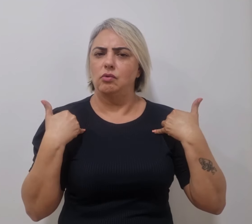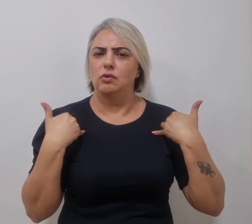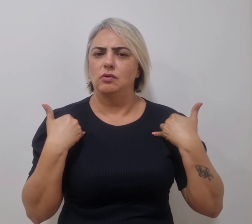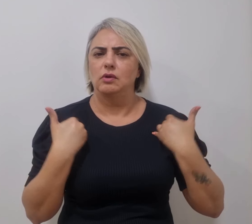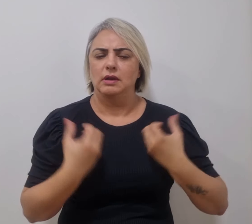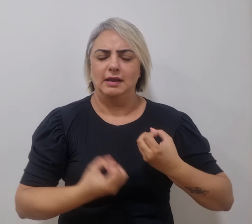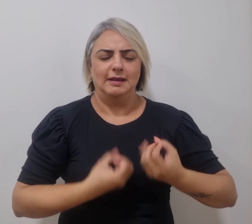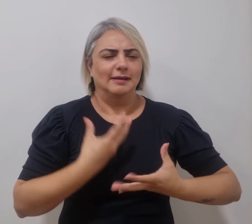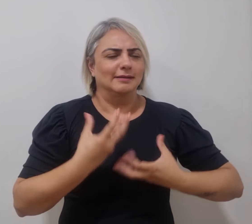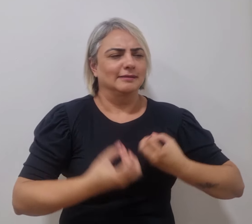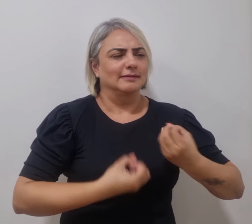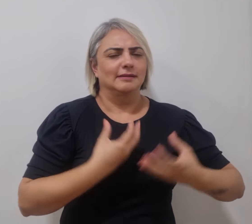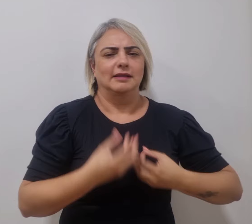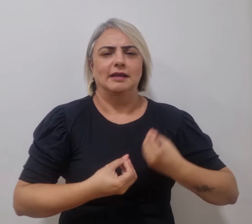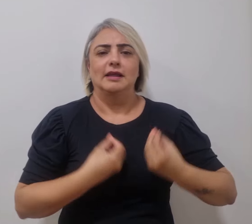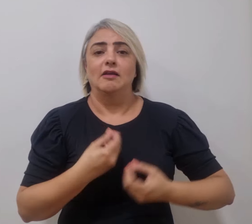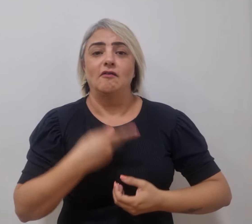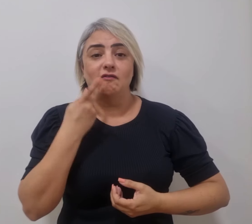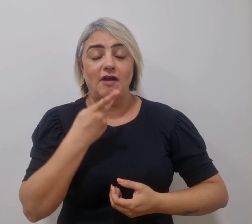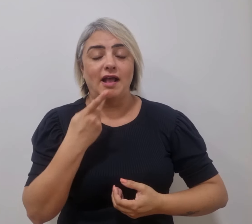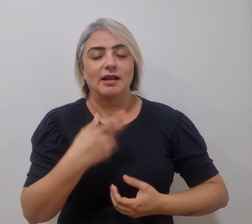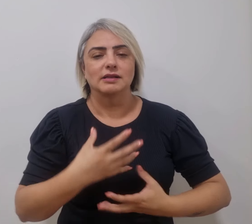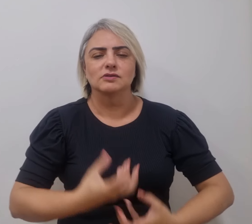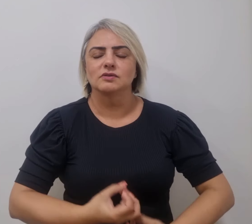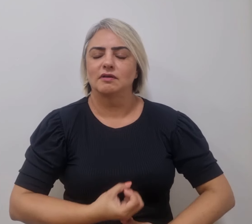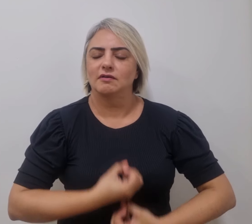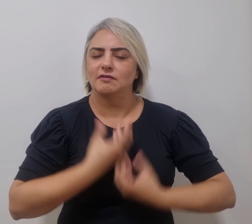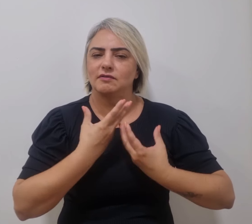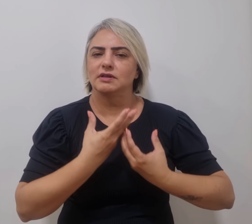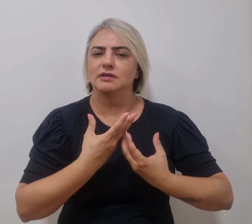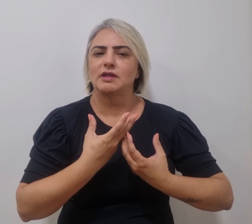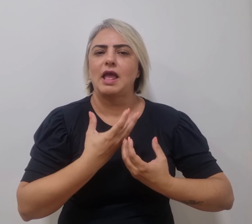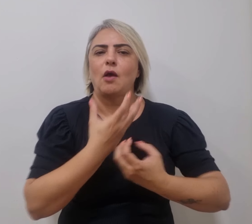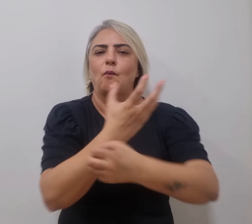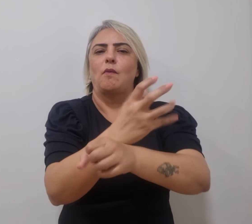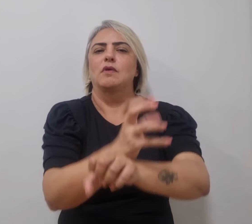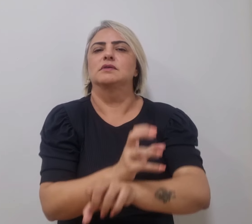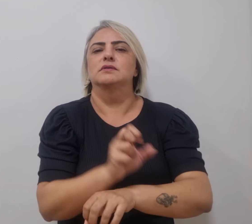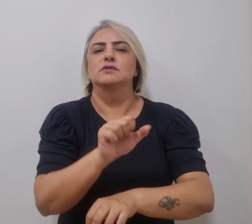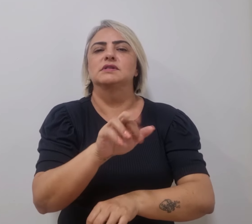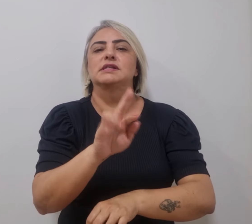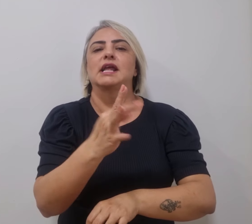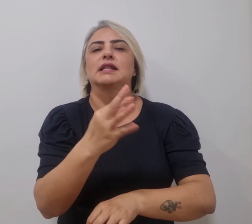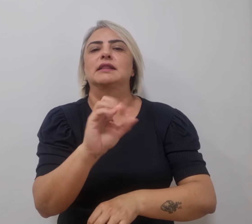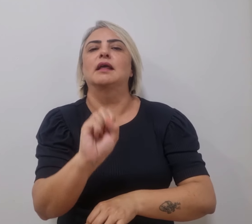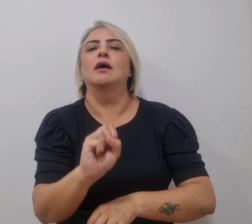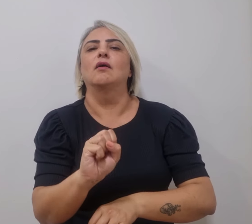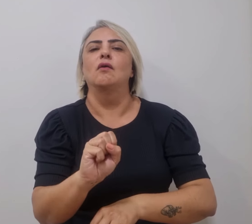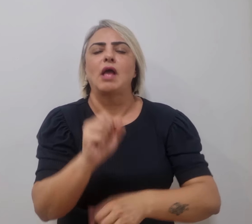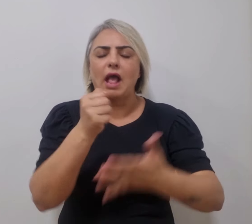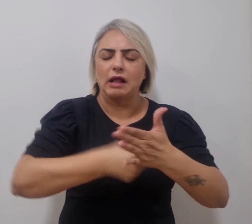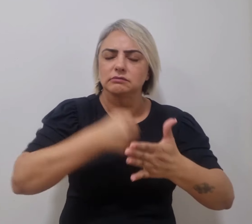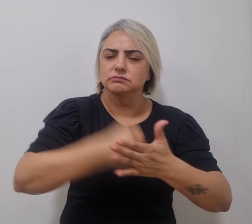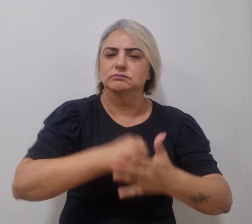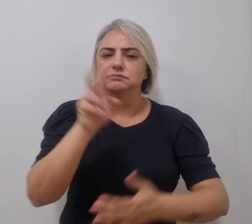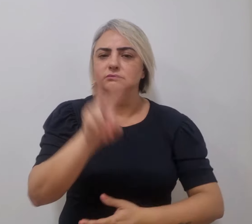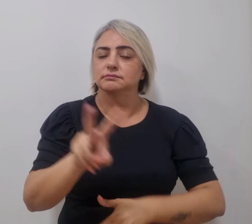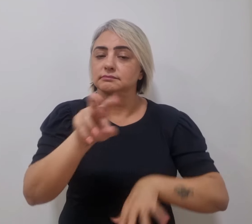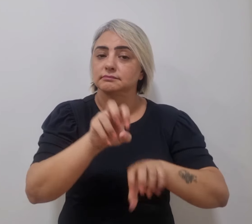quando fala que sua essência é o sertão. A luta pela valorização da educação do